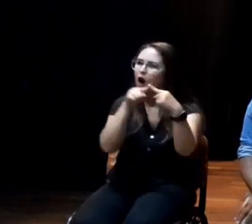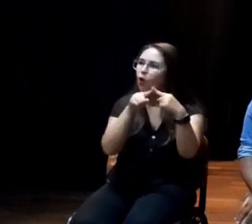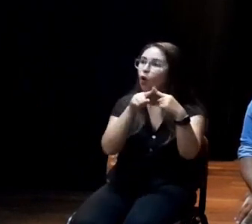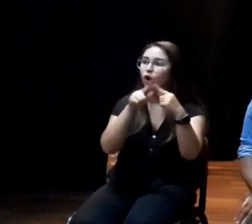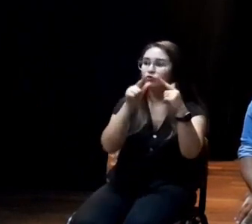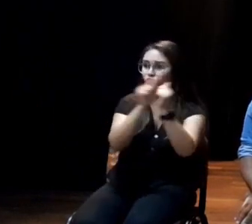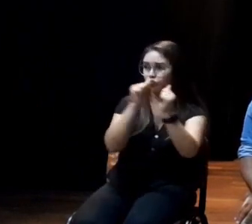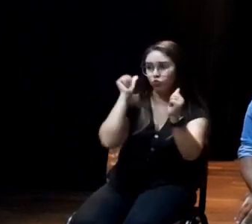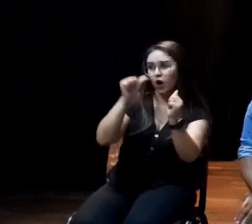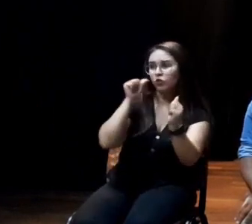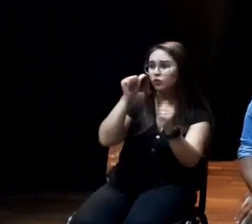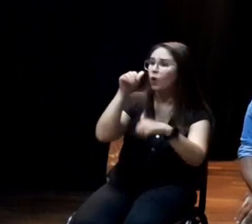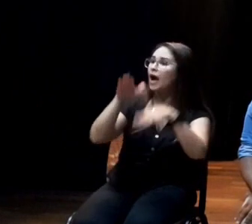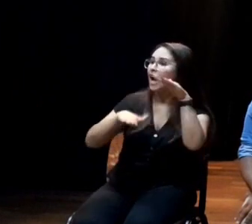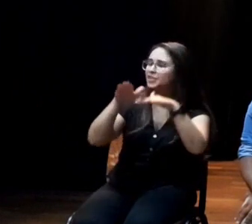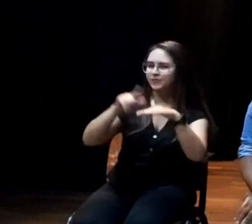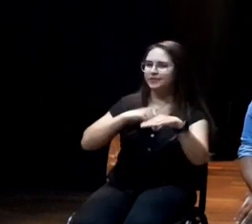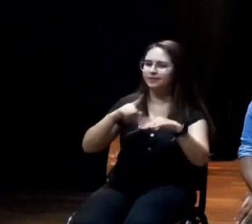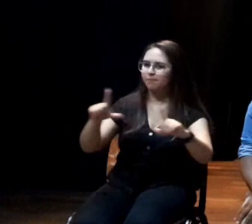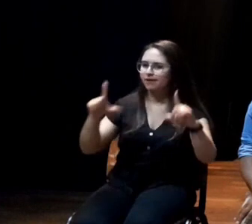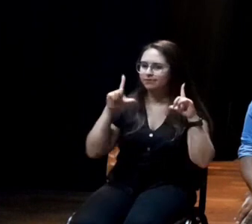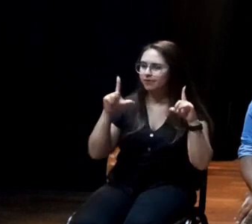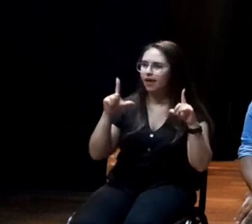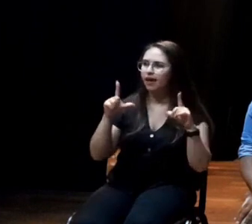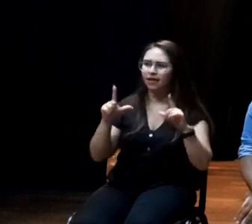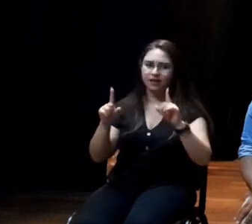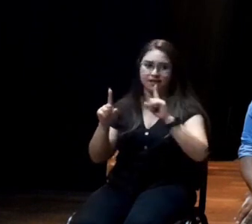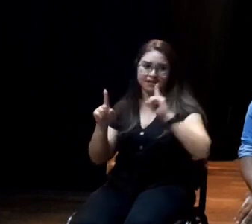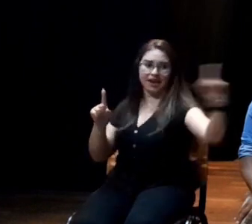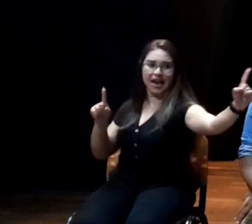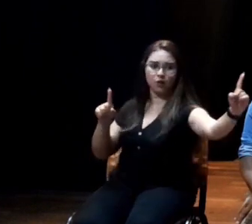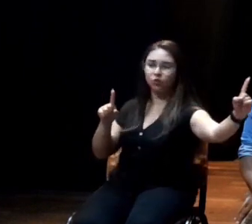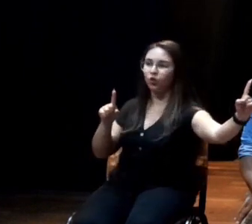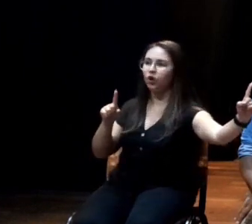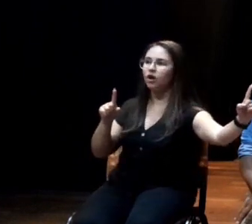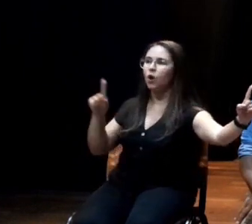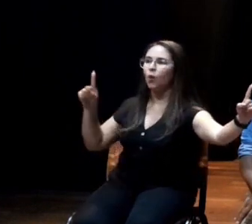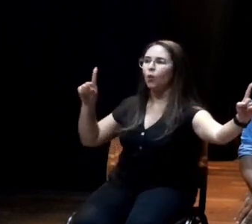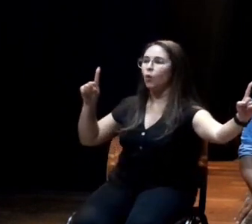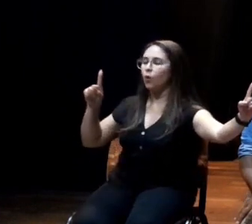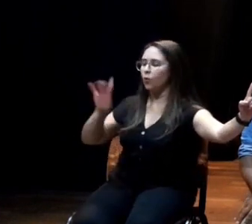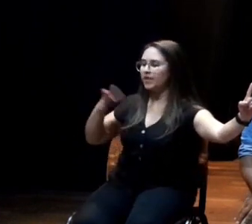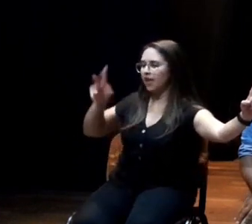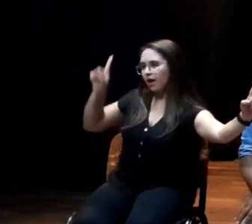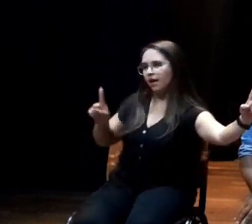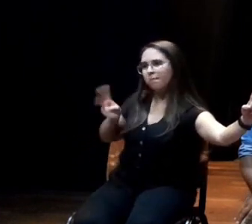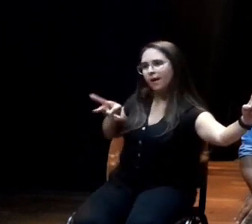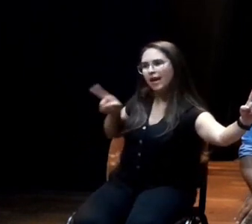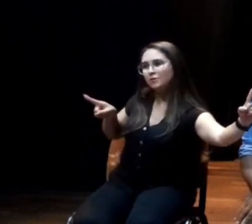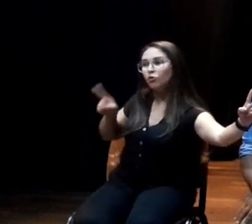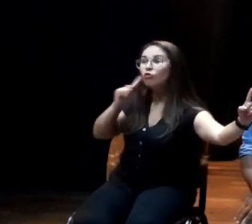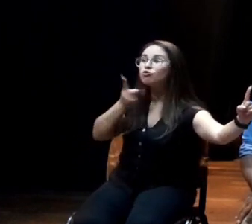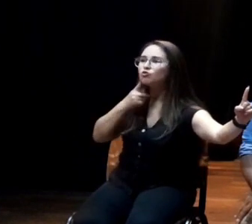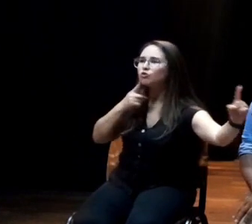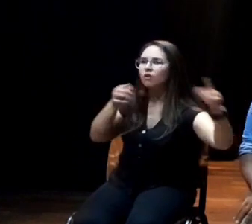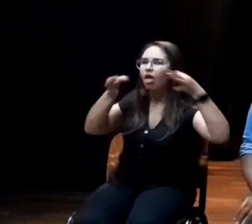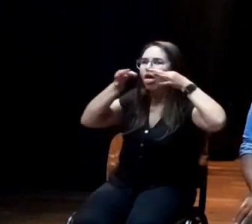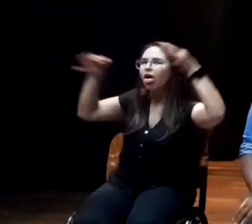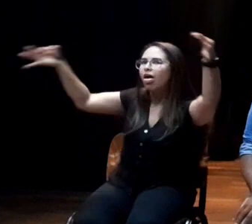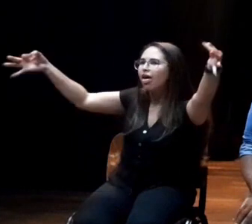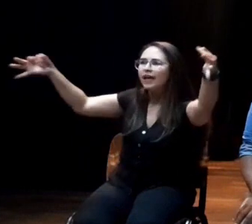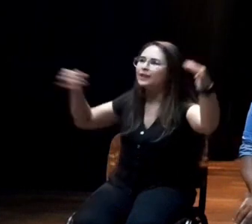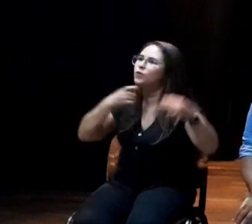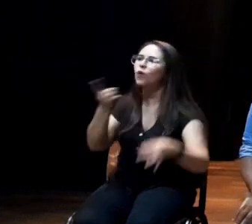autor. Às vezes tem uma cena que você está bem lá no canto e o intérprete está aqui. Então a pessoa surda às vezes não consegue, né,